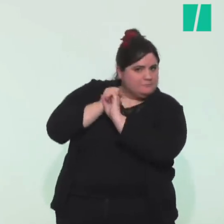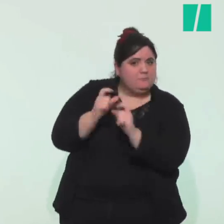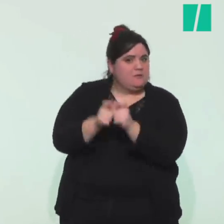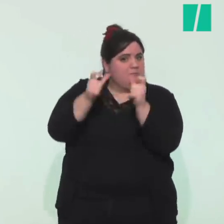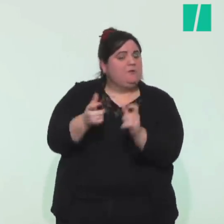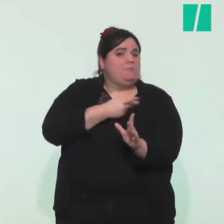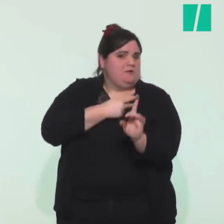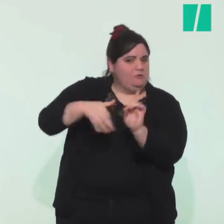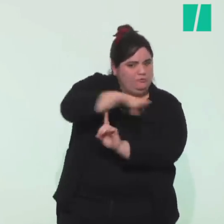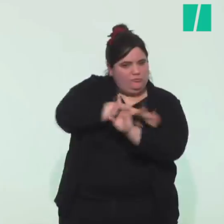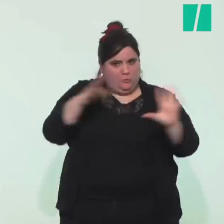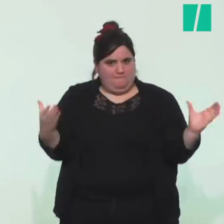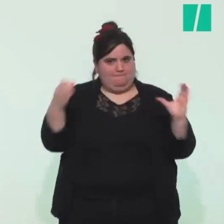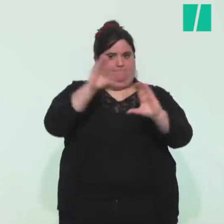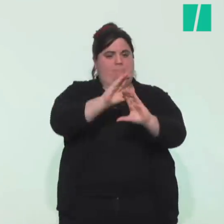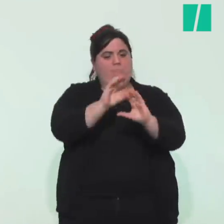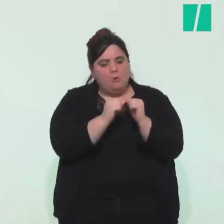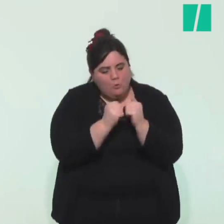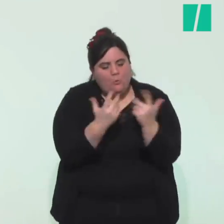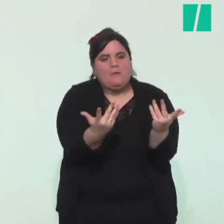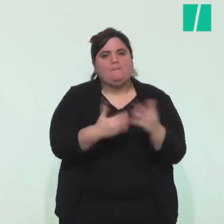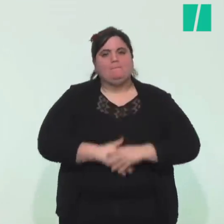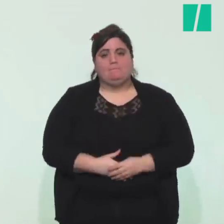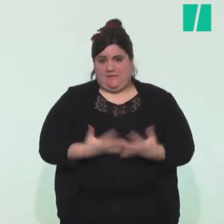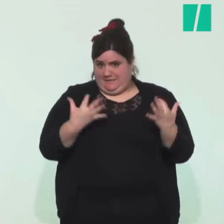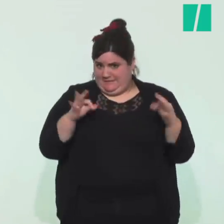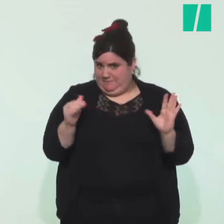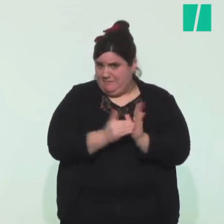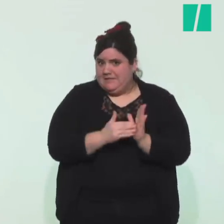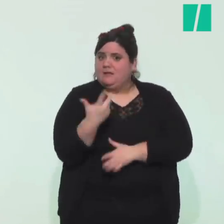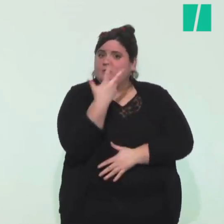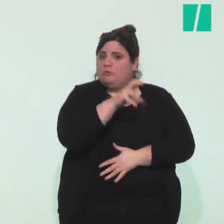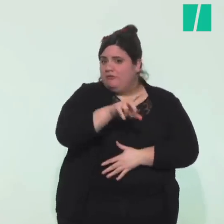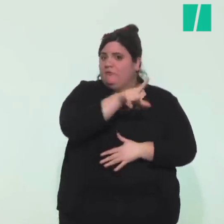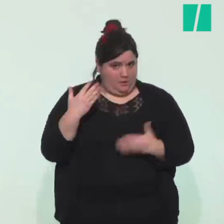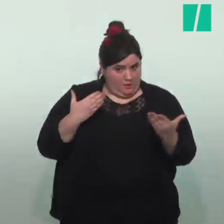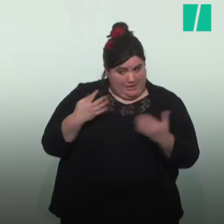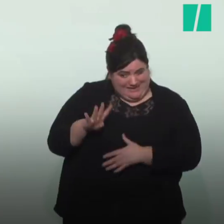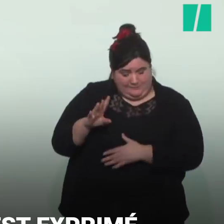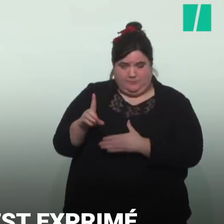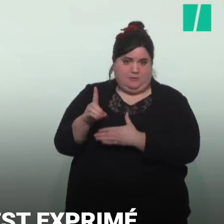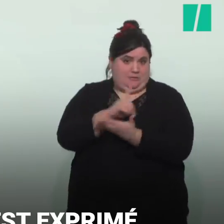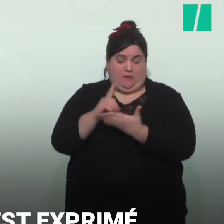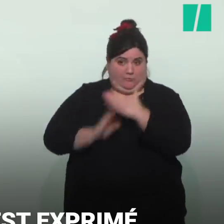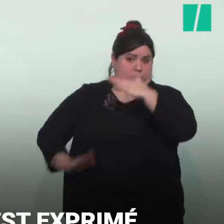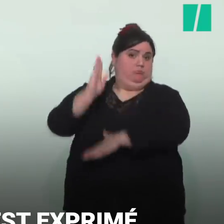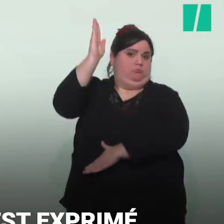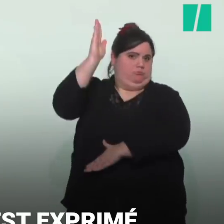et en particulier les EHPAD, nous déplorons 10 328 décès.